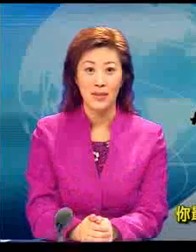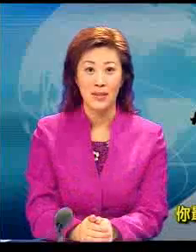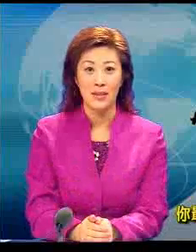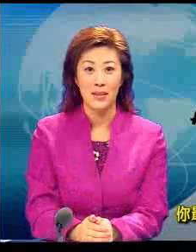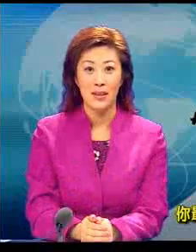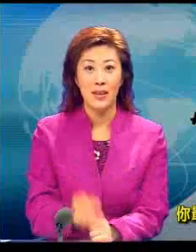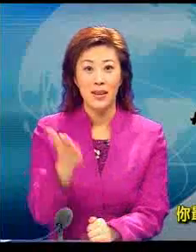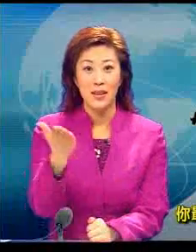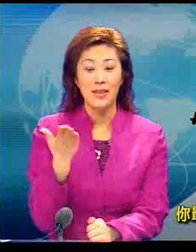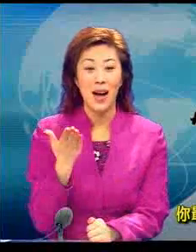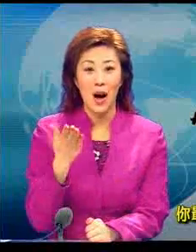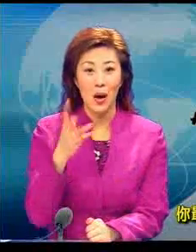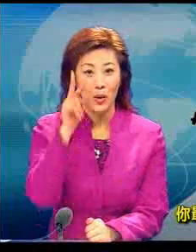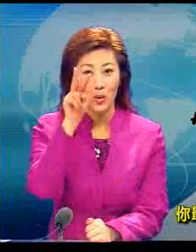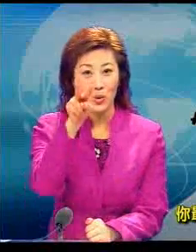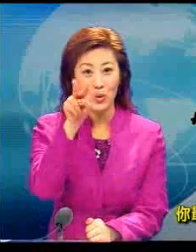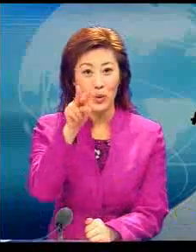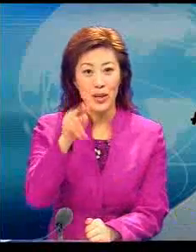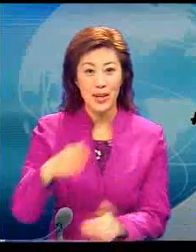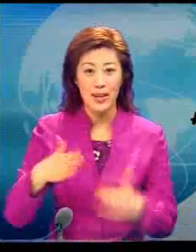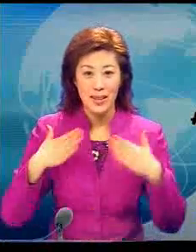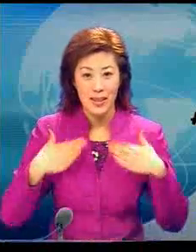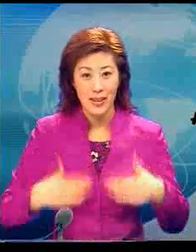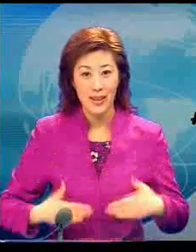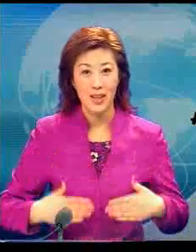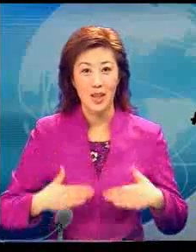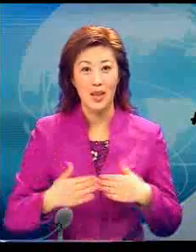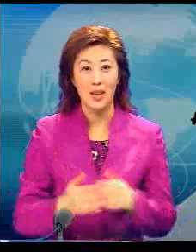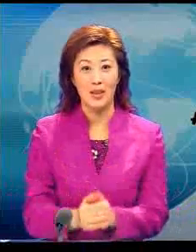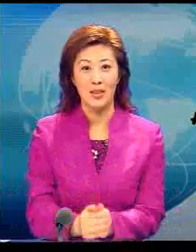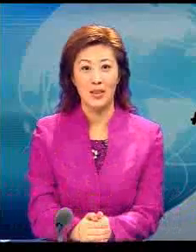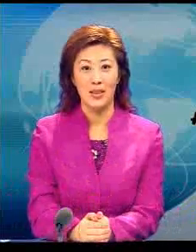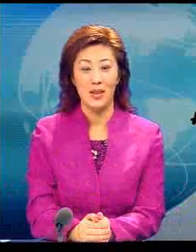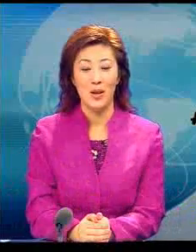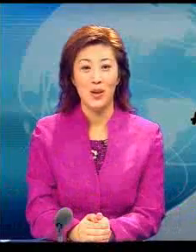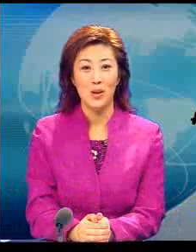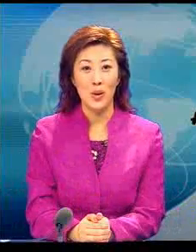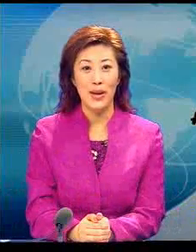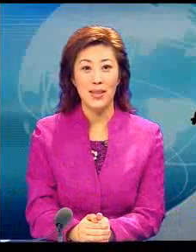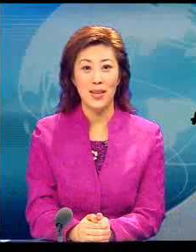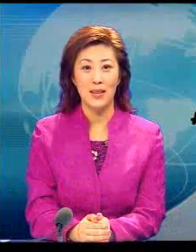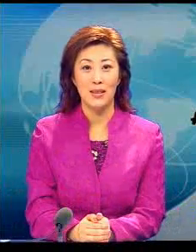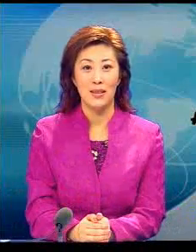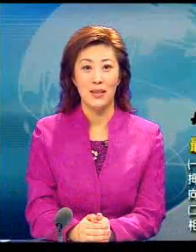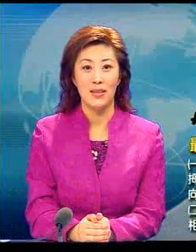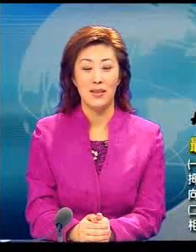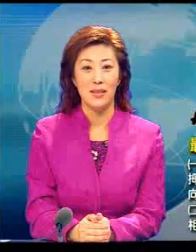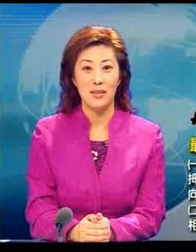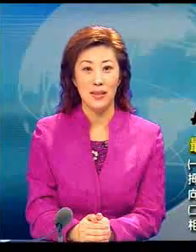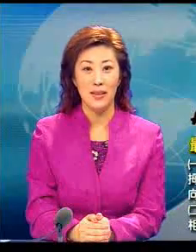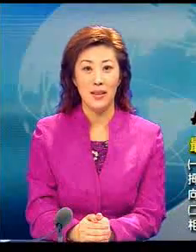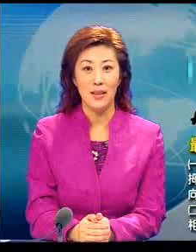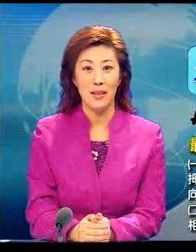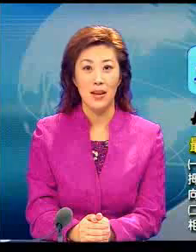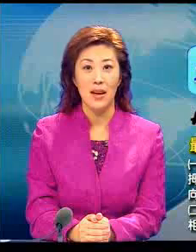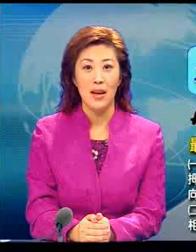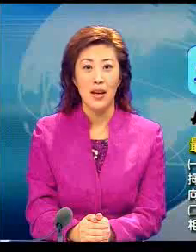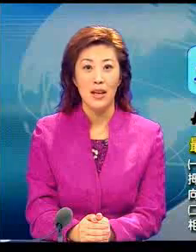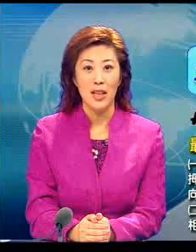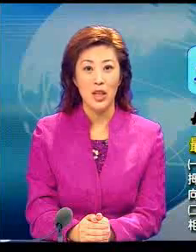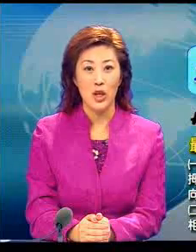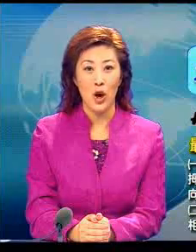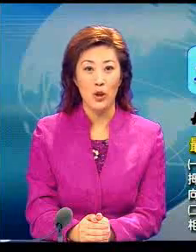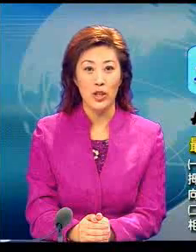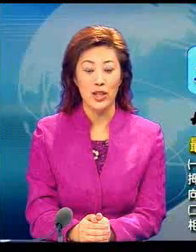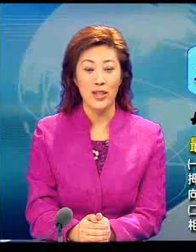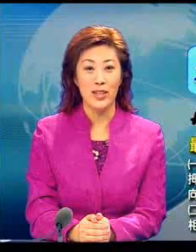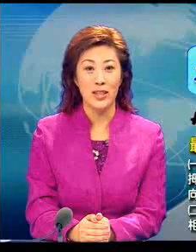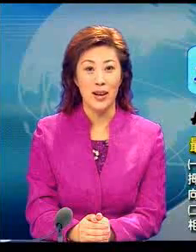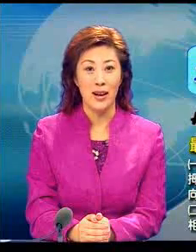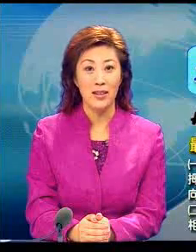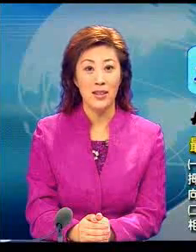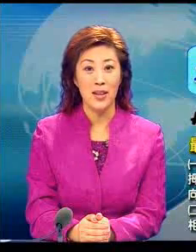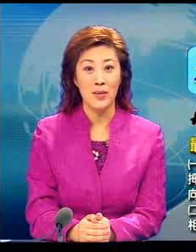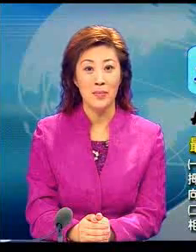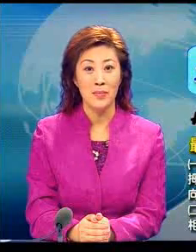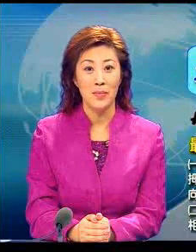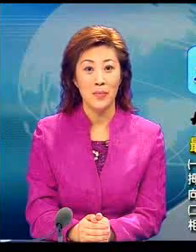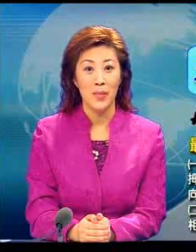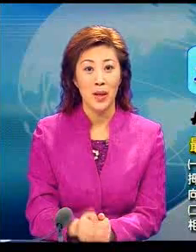要注意身体。 最近，一，一手食指横伸，拇指尖